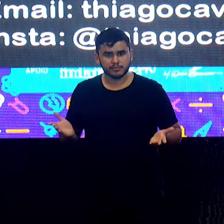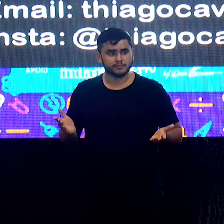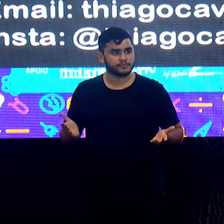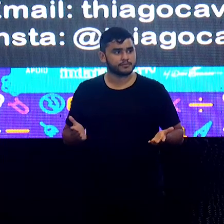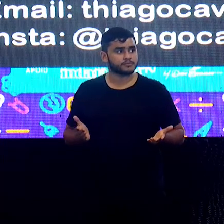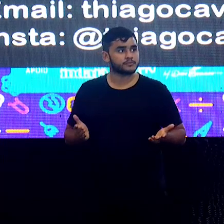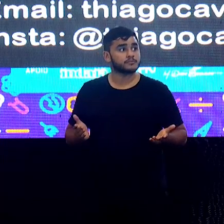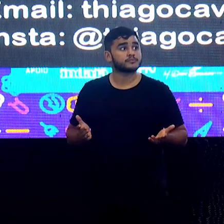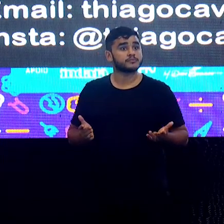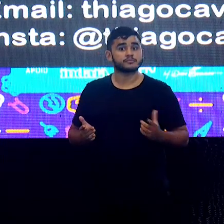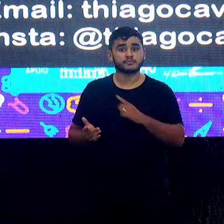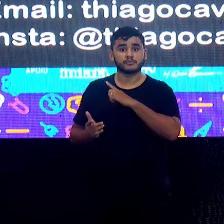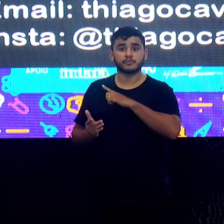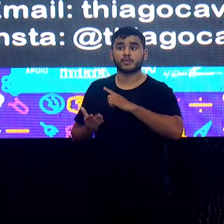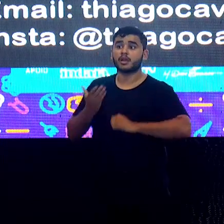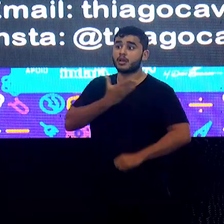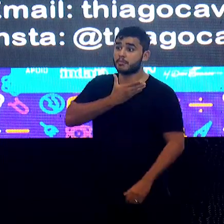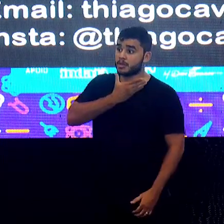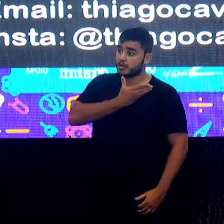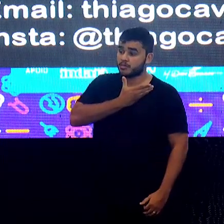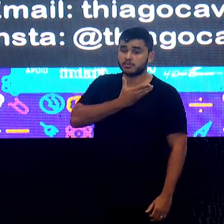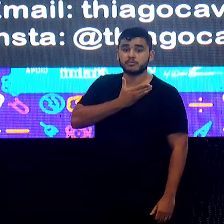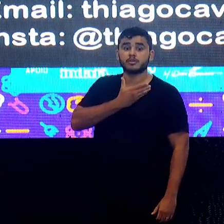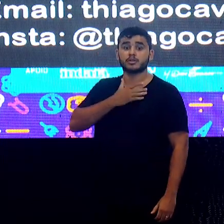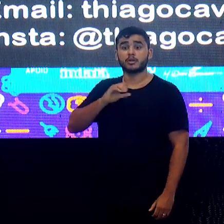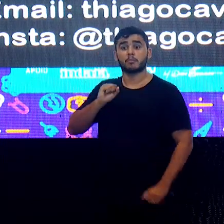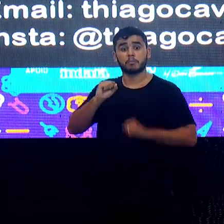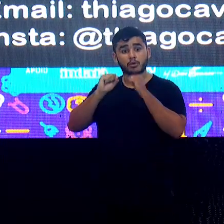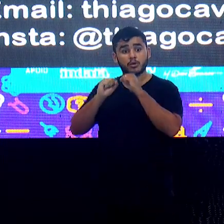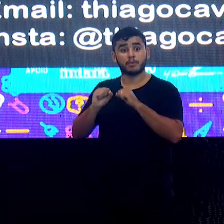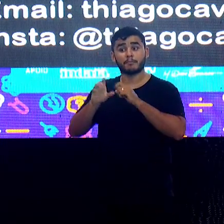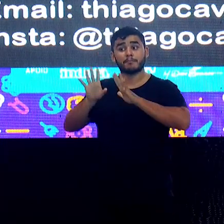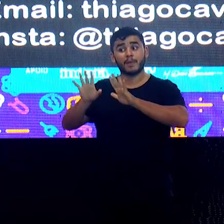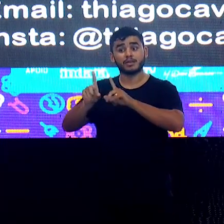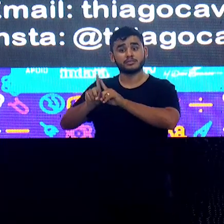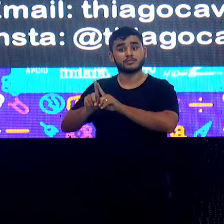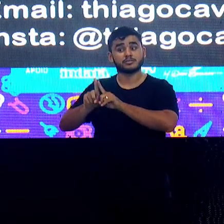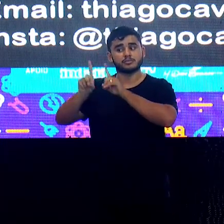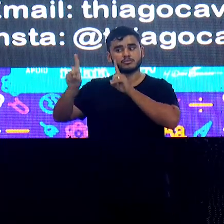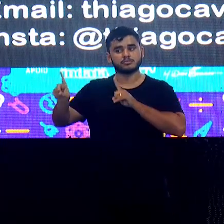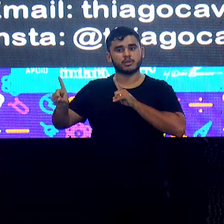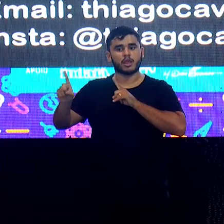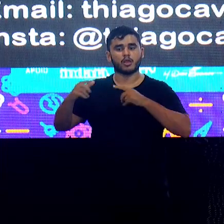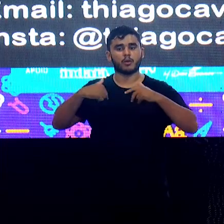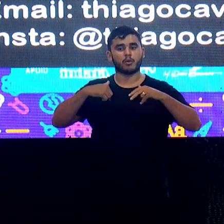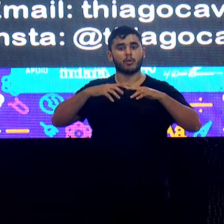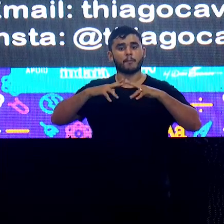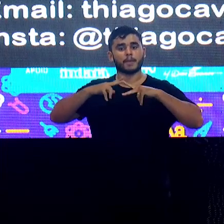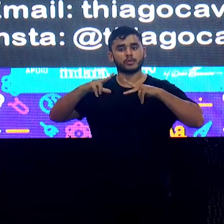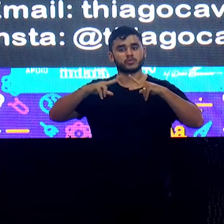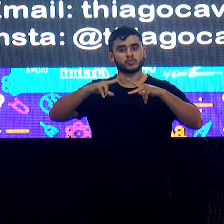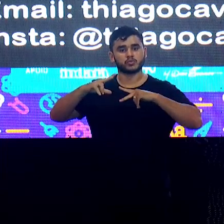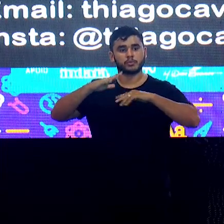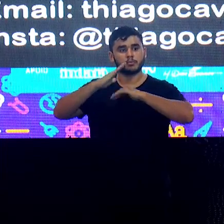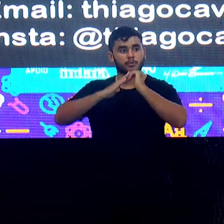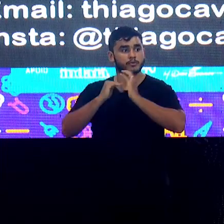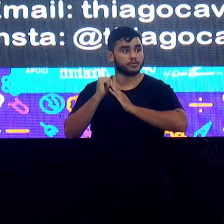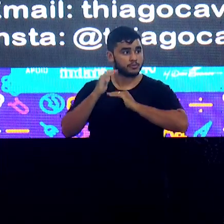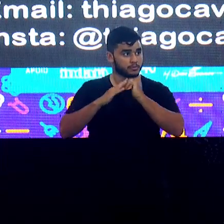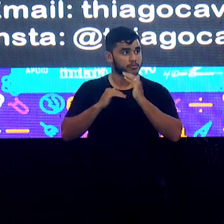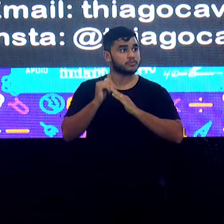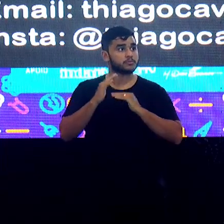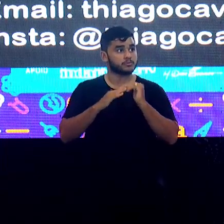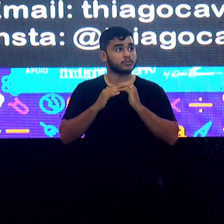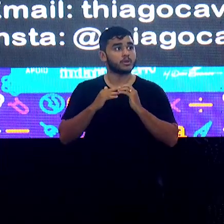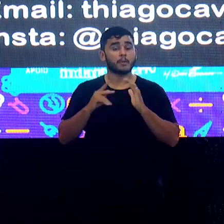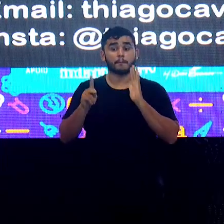o senhor não quer ser meu amigo? Não quero, mas é porque eu uso isso de forma profissional. Se a gente for conversar outras coisas, a gente vai perder o